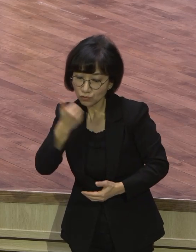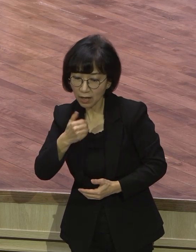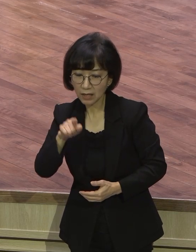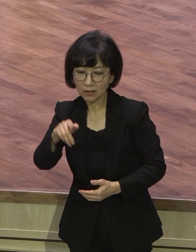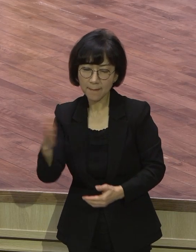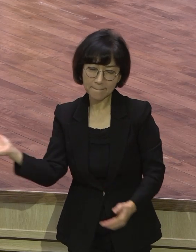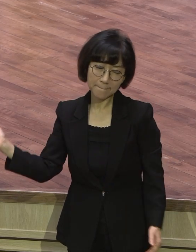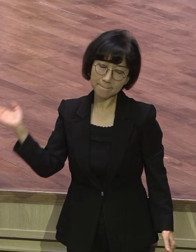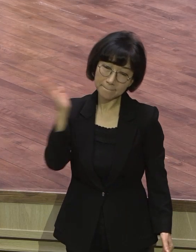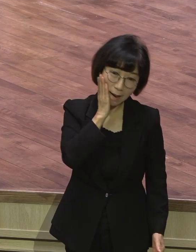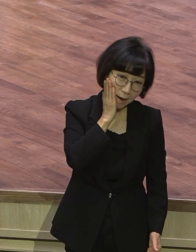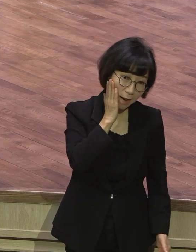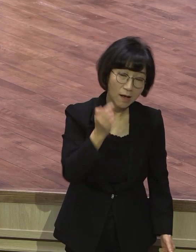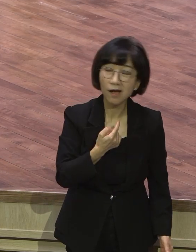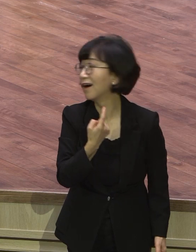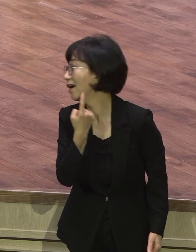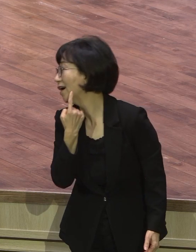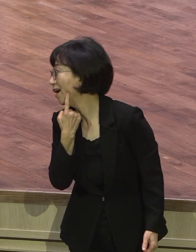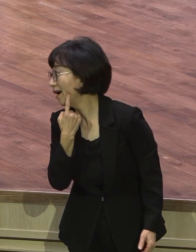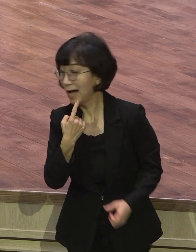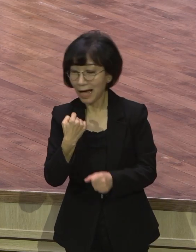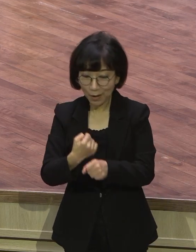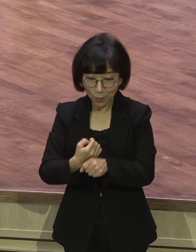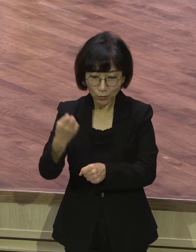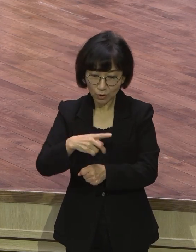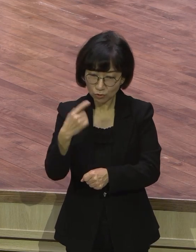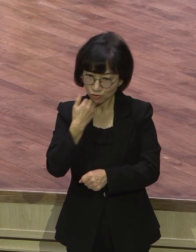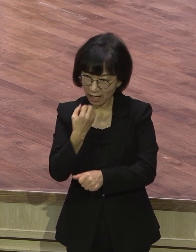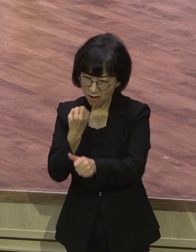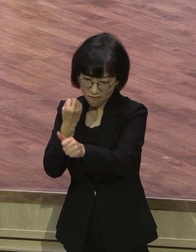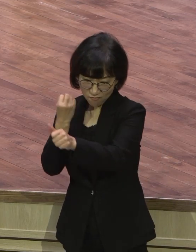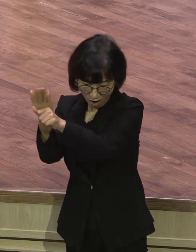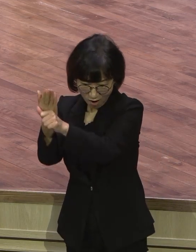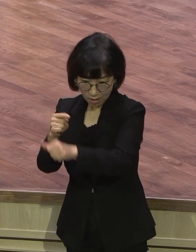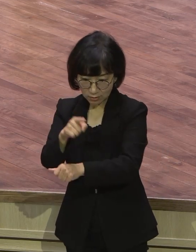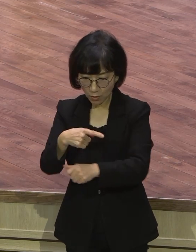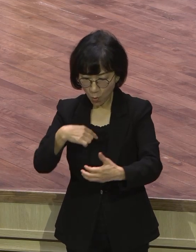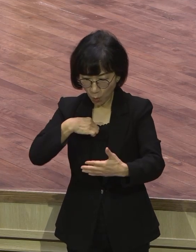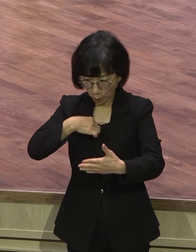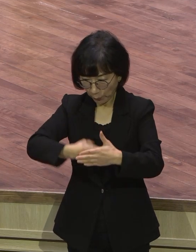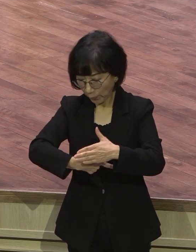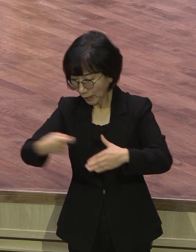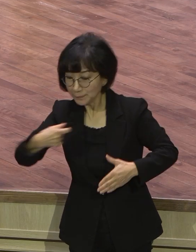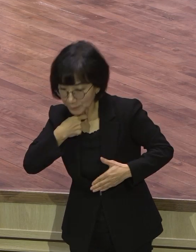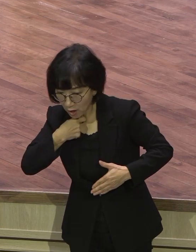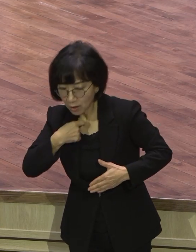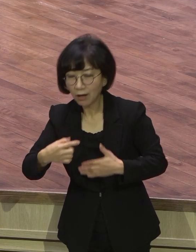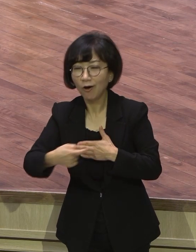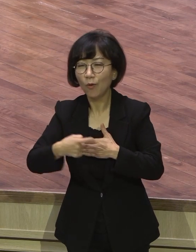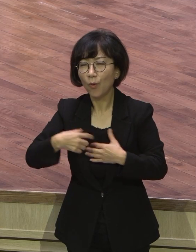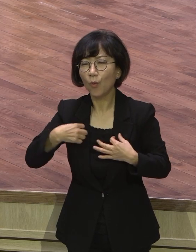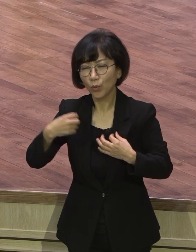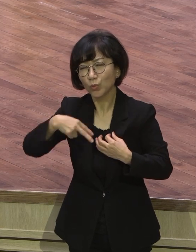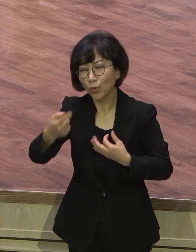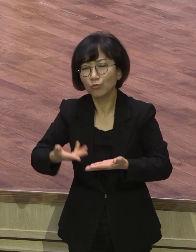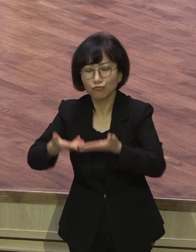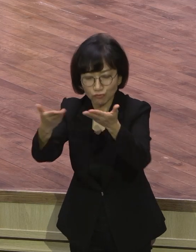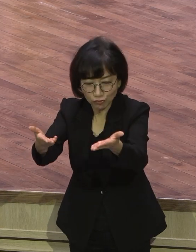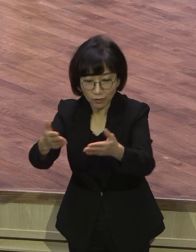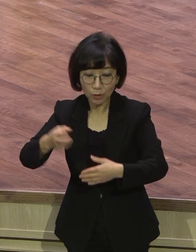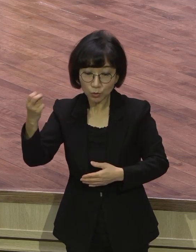치거든 왼밤도 돌리대며 또 너를 고발하여 속옷을 가지고자 하는 자에게 거둑까지 가지게 하니 또